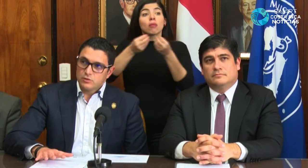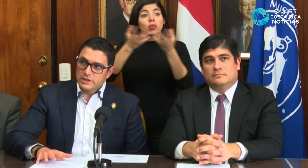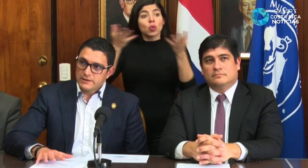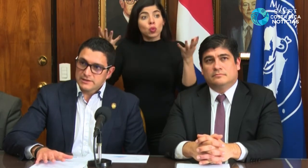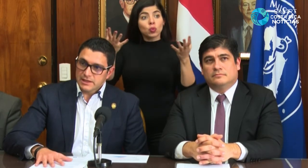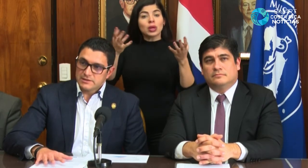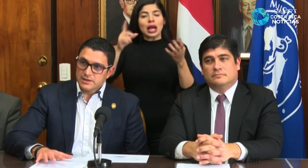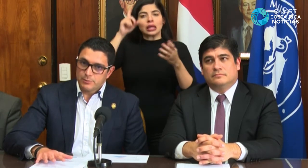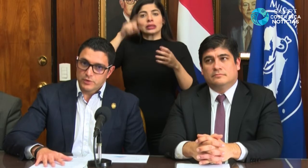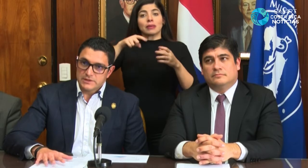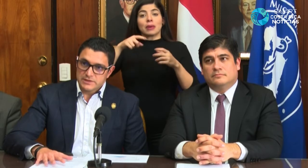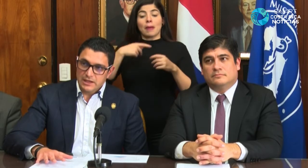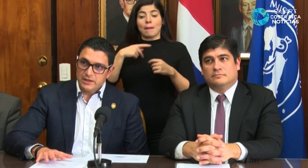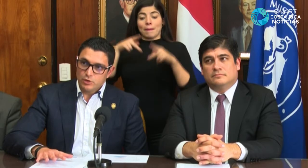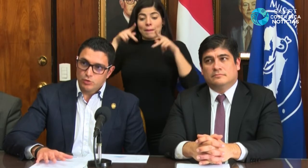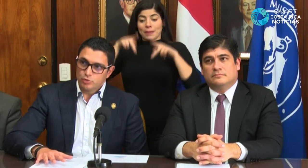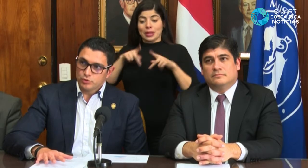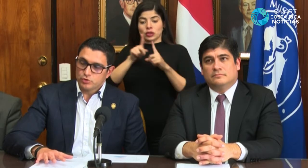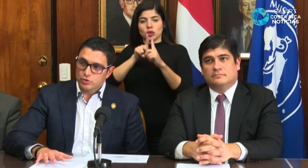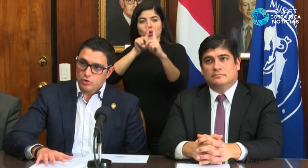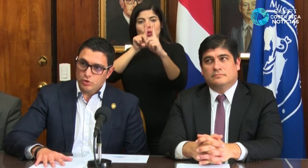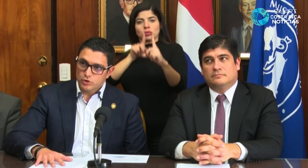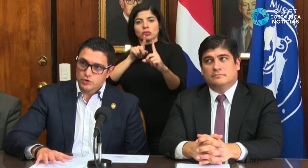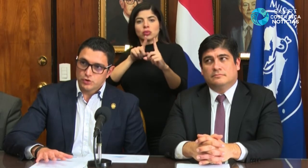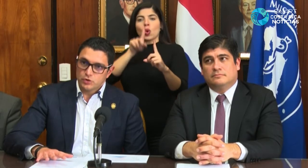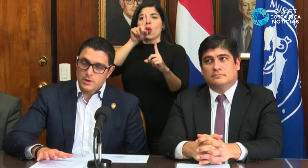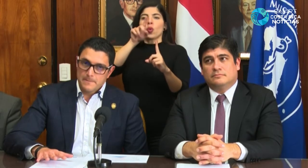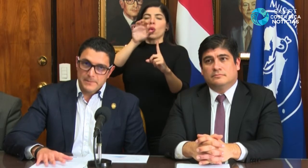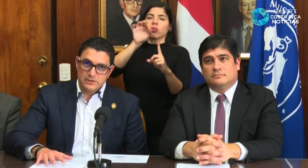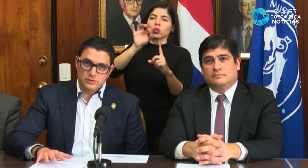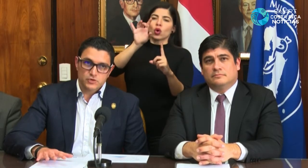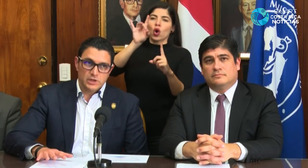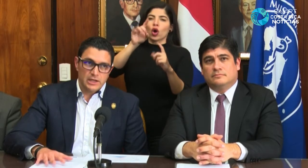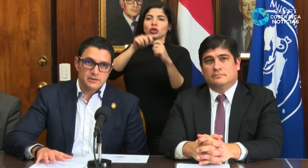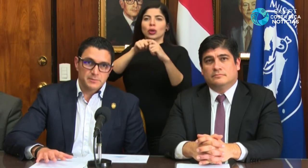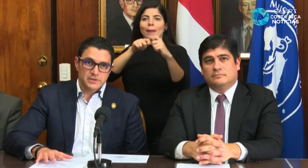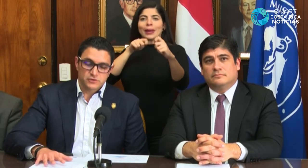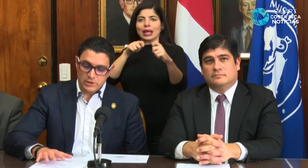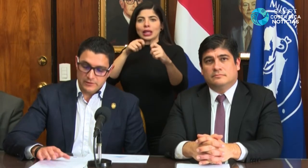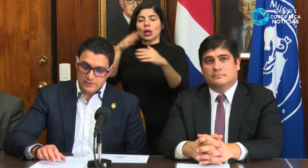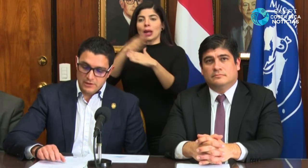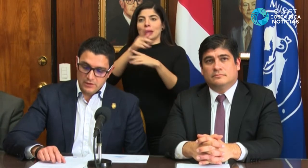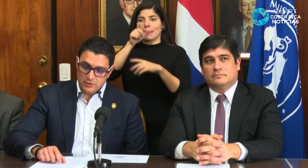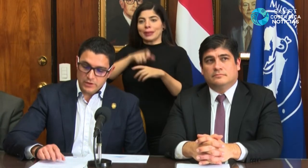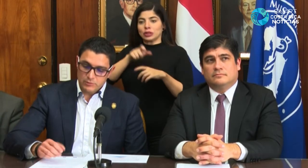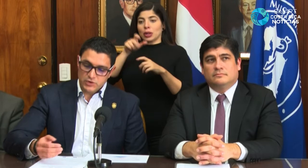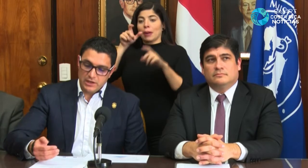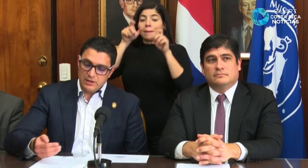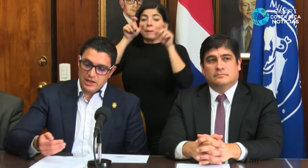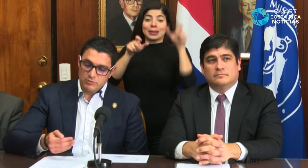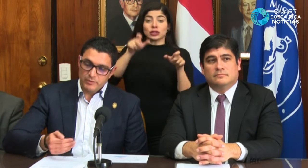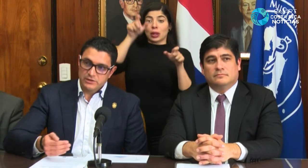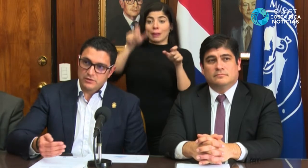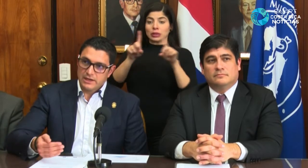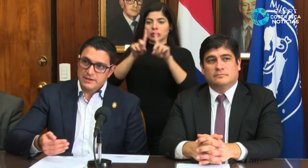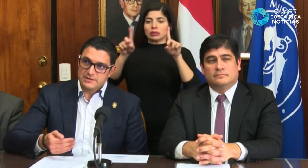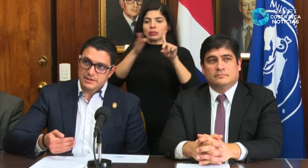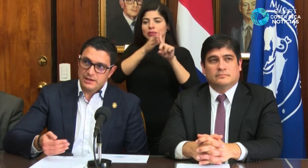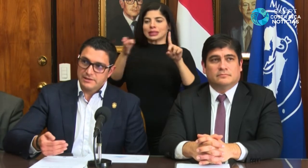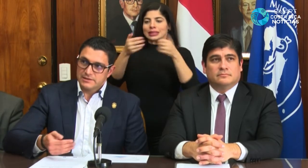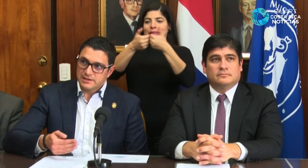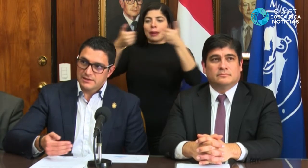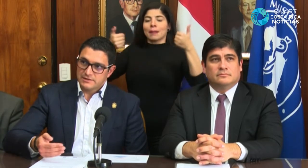mantengan una distancia prudencial de 1.8 metros entre personas. Recordemos que en el momento